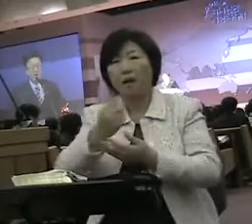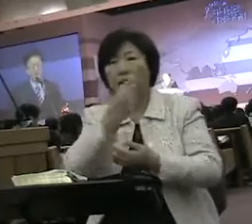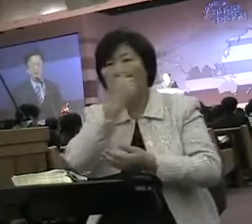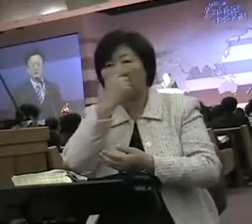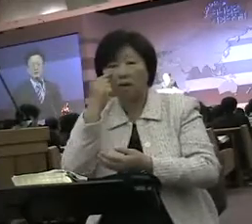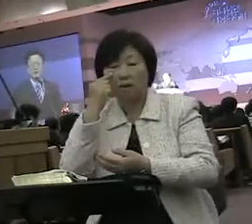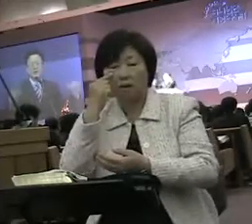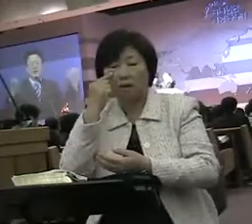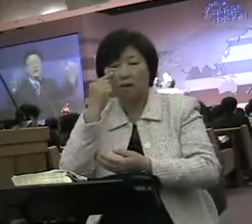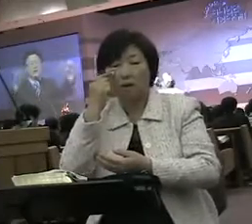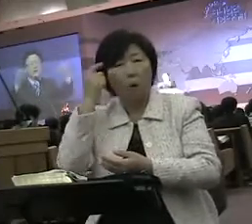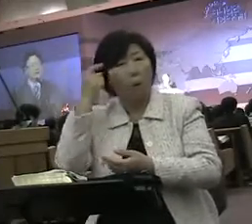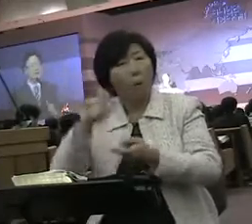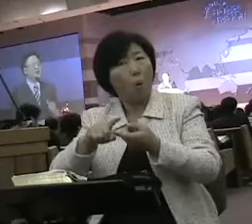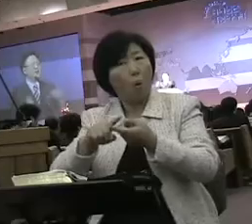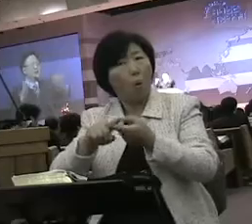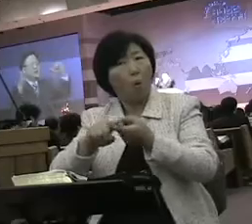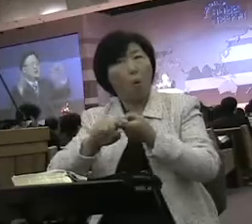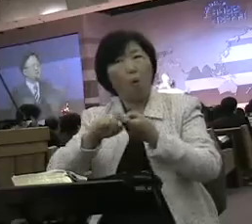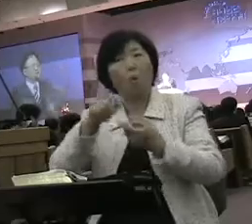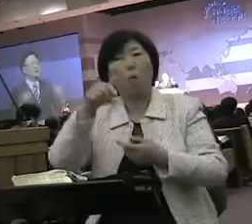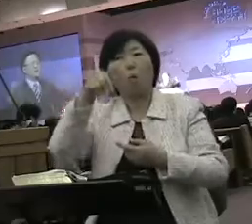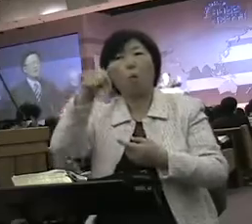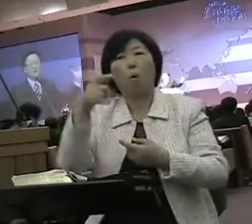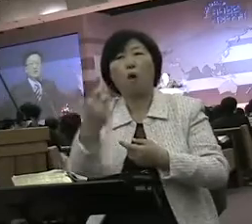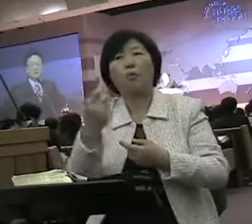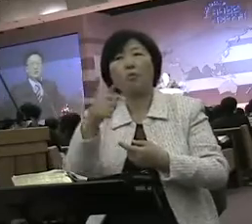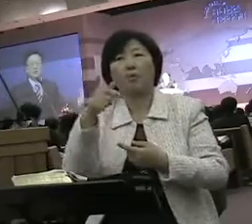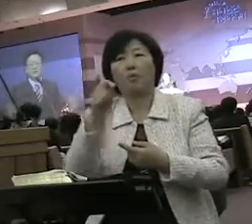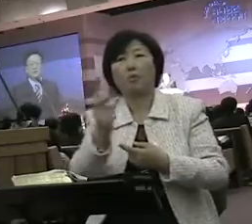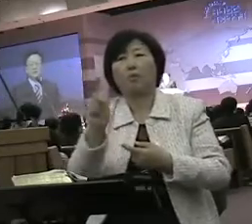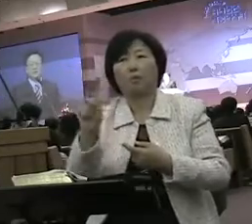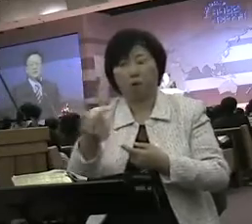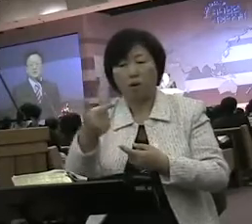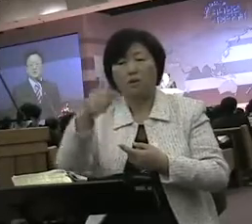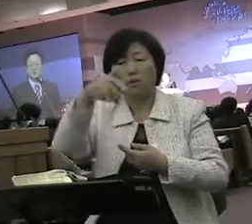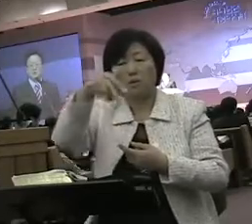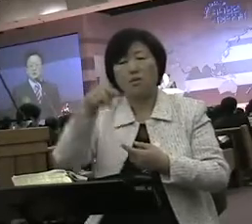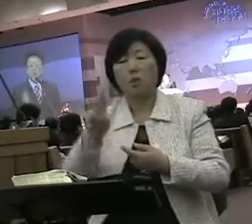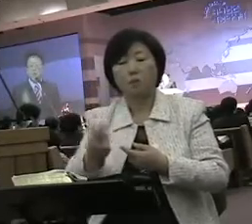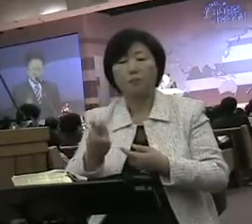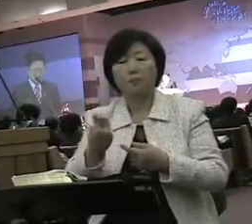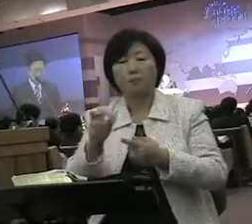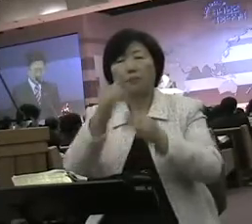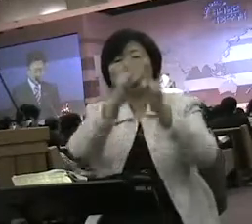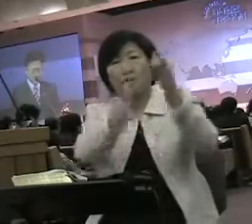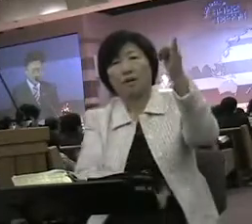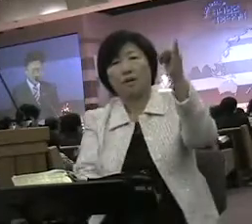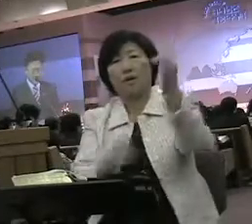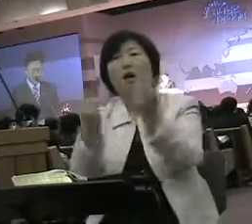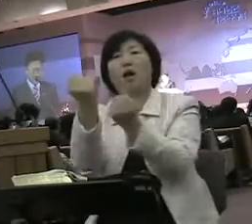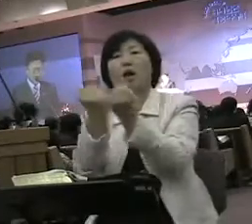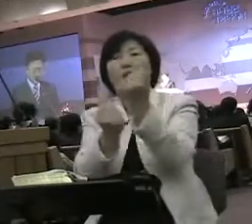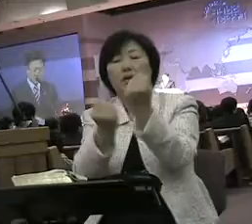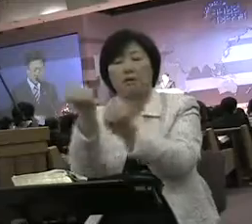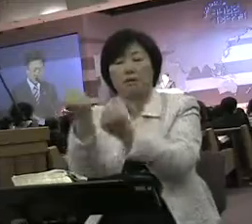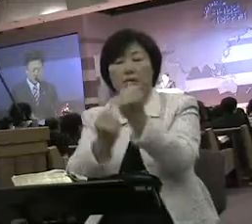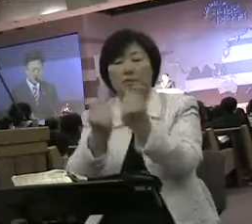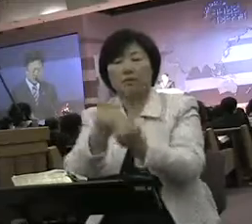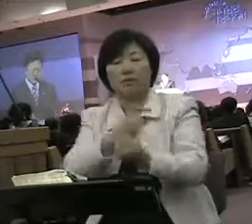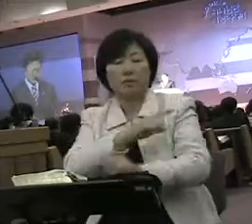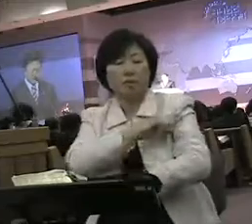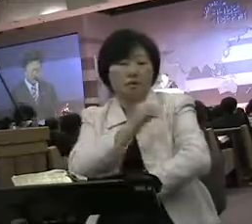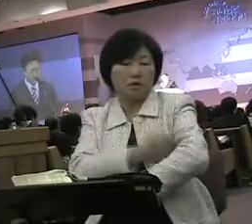하나님의 관점에서 자기의 인생과 자기가 속한 역사를 해석할 수 있는 해석 능력을 가진 그러한